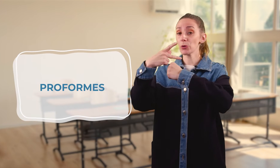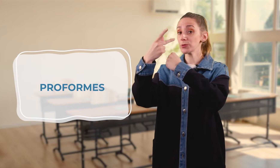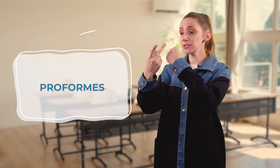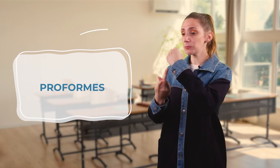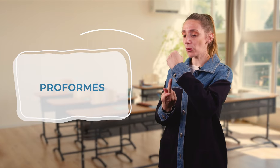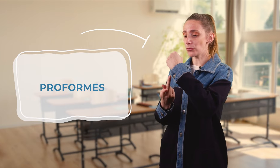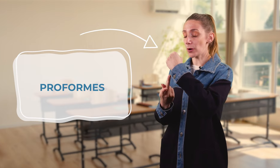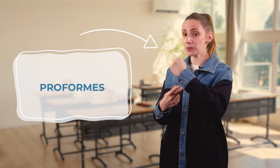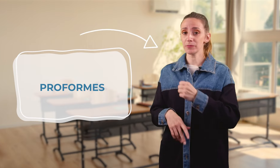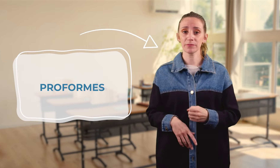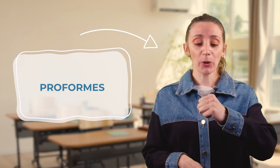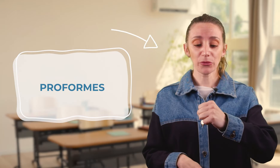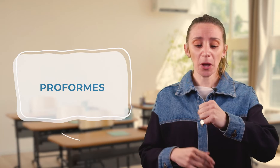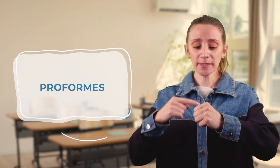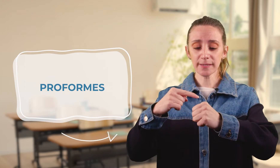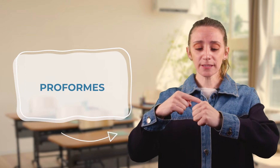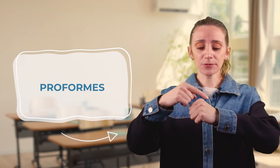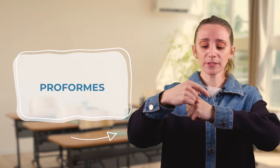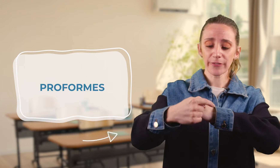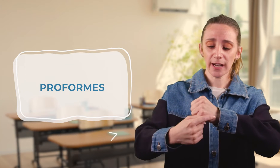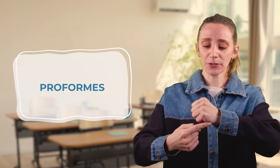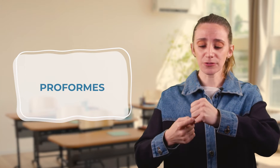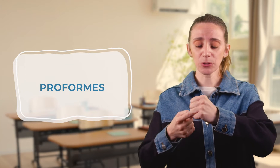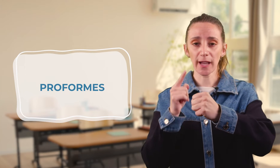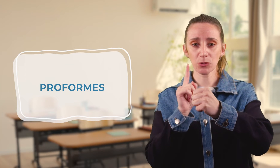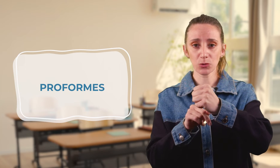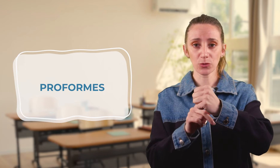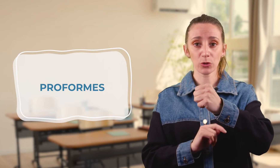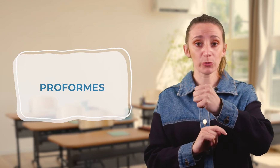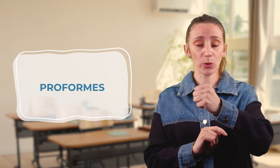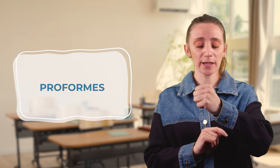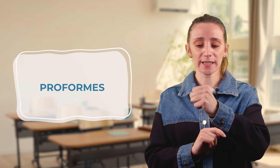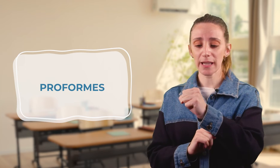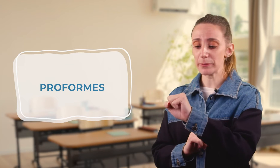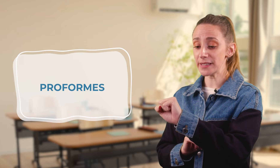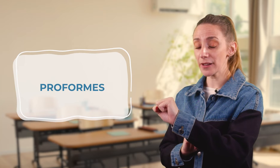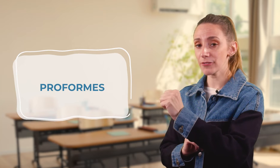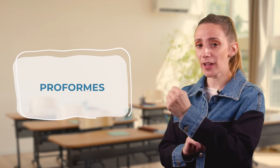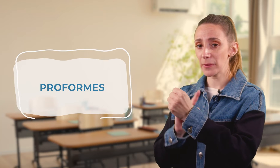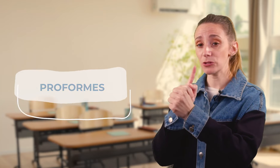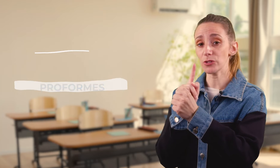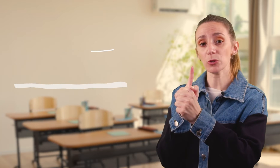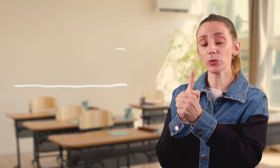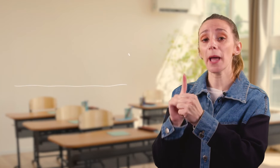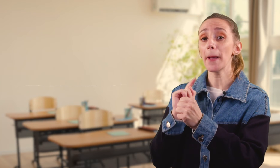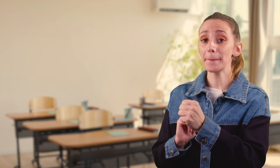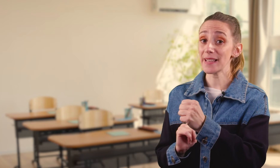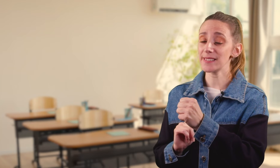on dit proforme. Proforme, ici, vous avez la configuration de votre point qui est bien fermé, de votre point